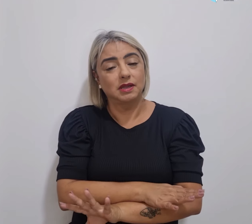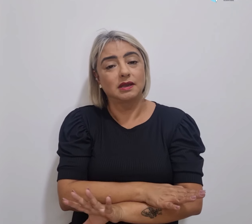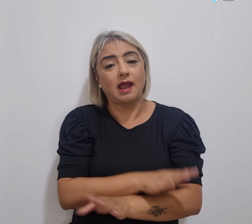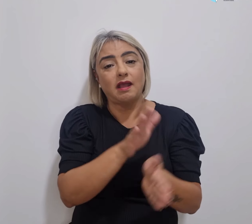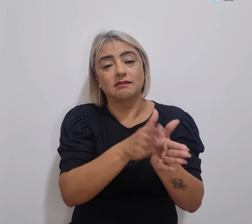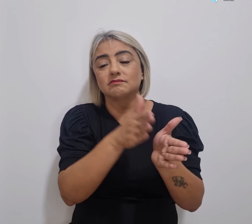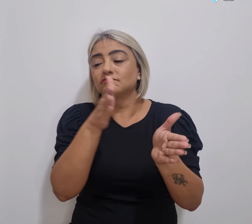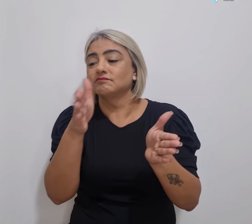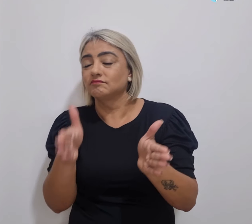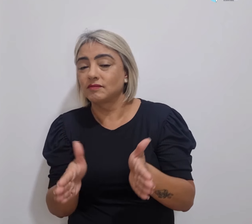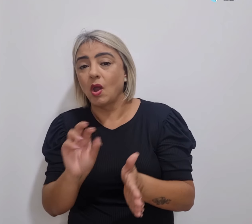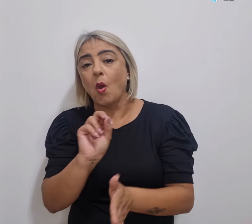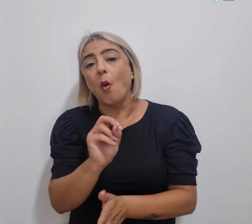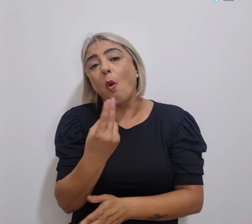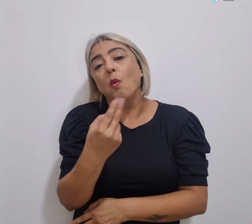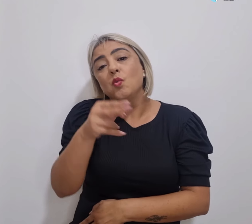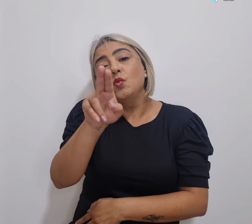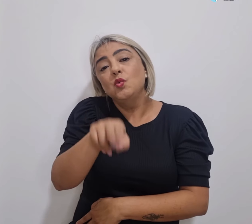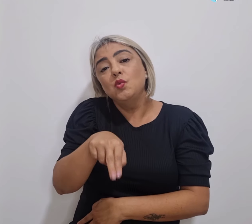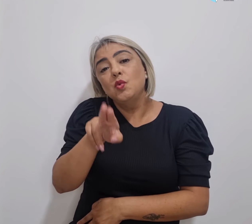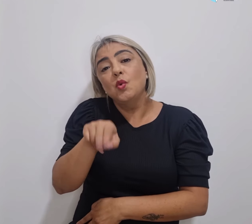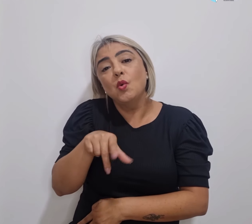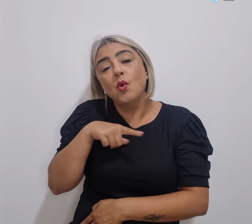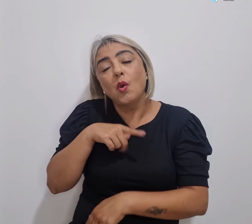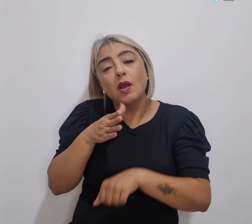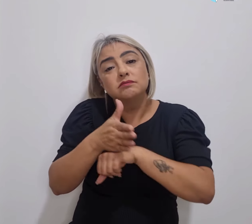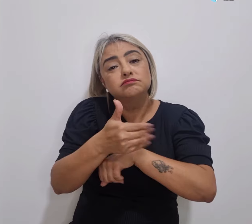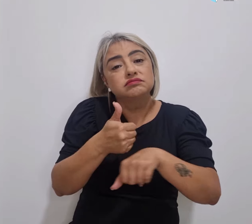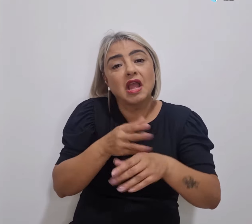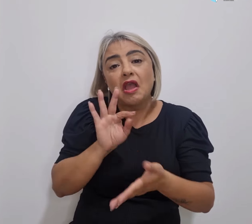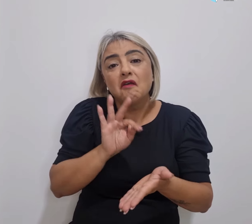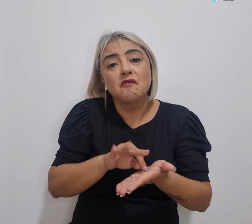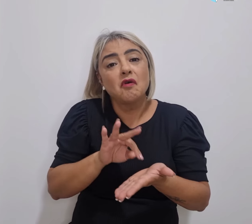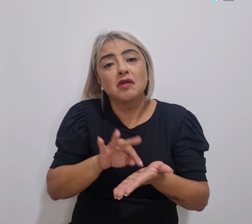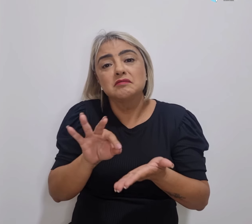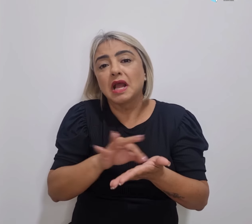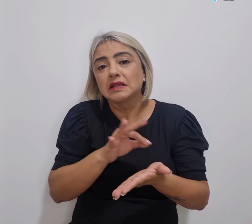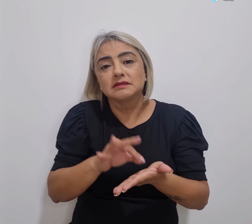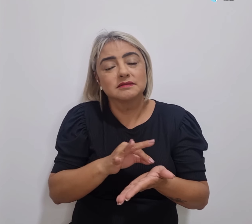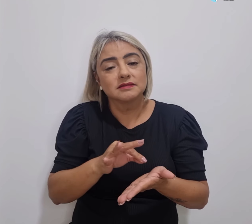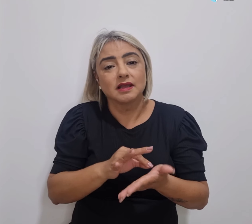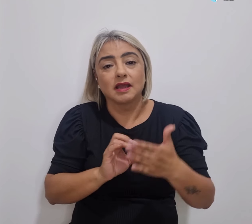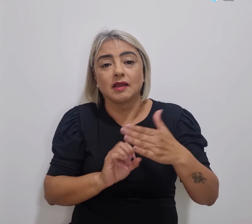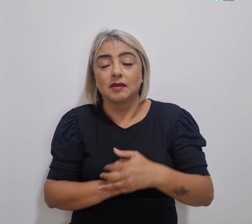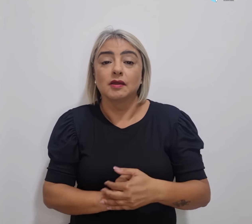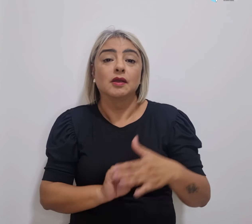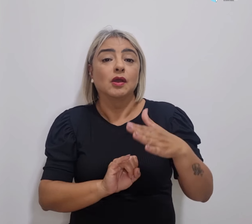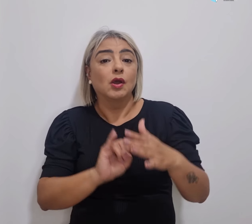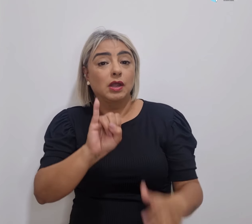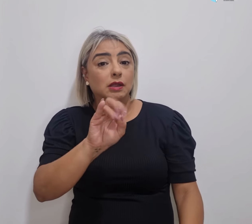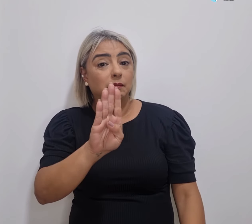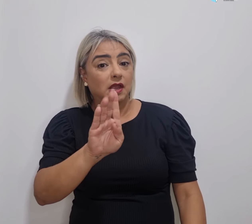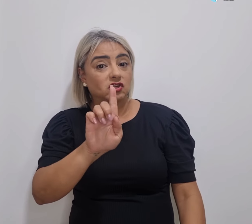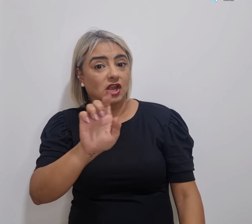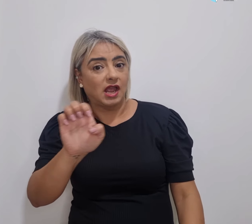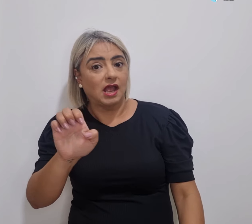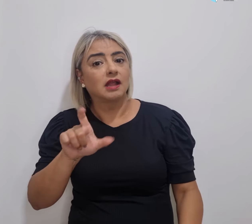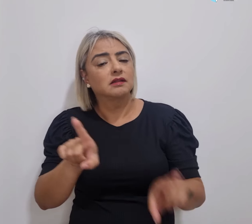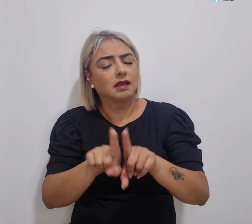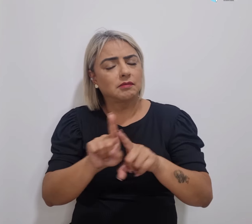ou por nunca a terem frequentado. O Instituto também revelou que o Brasil tinha